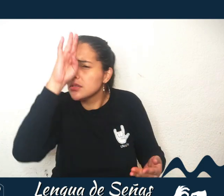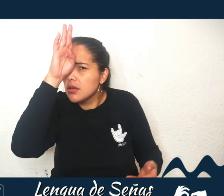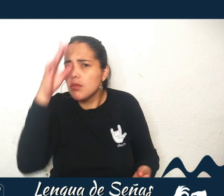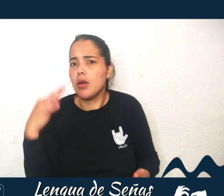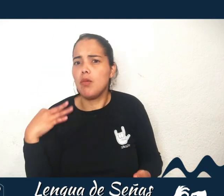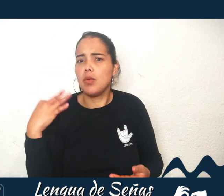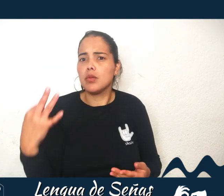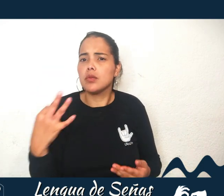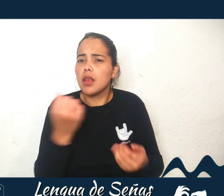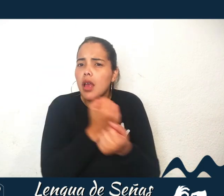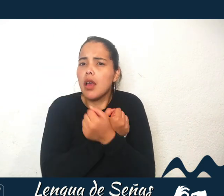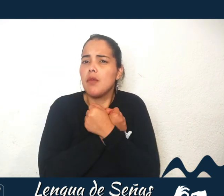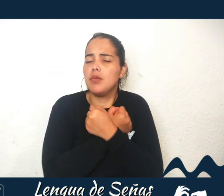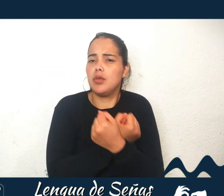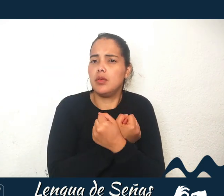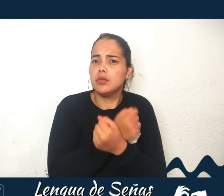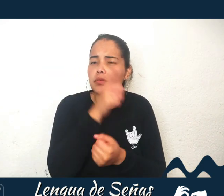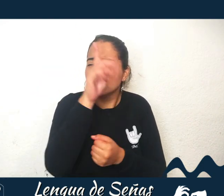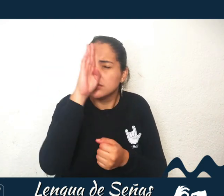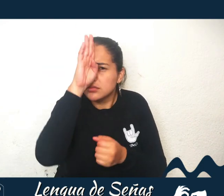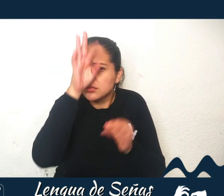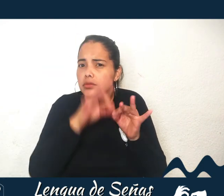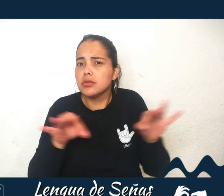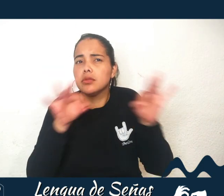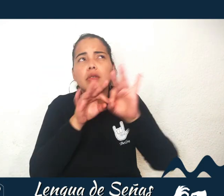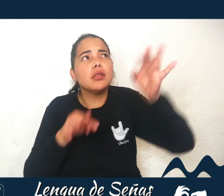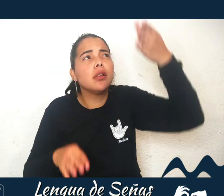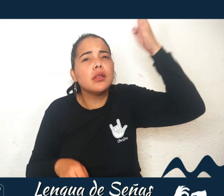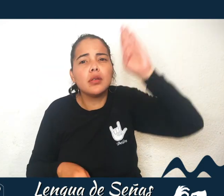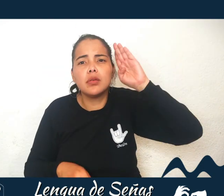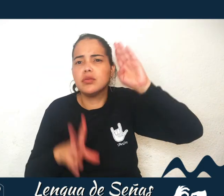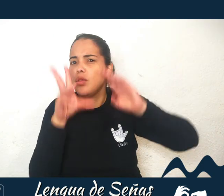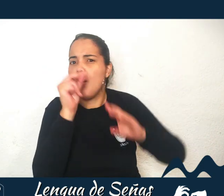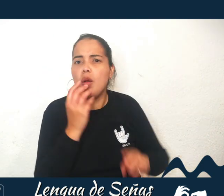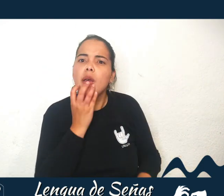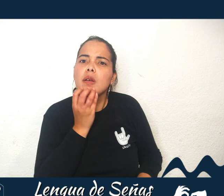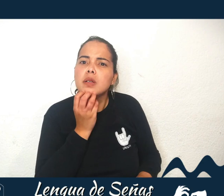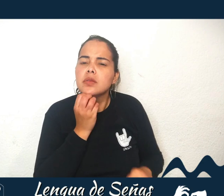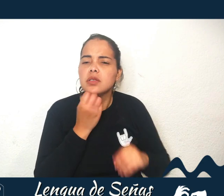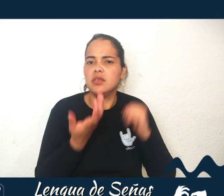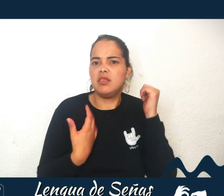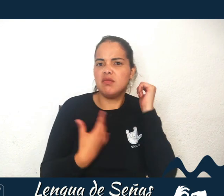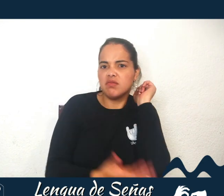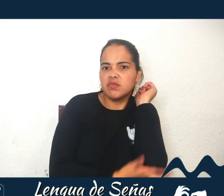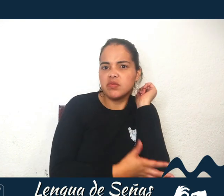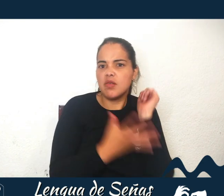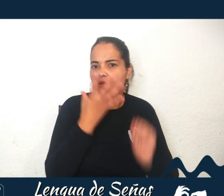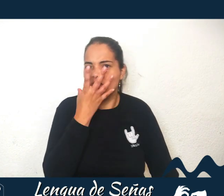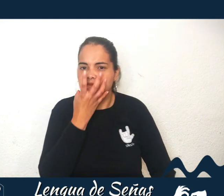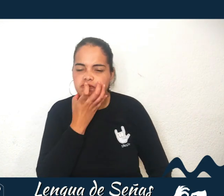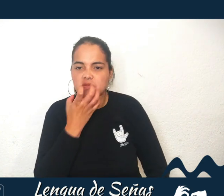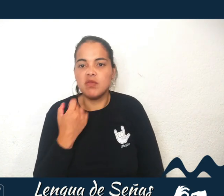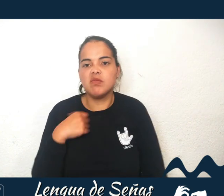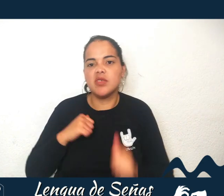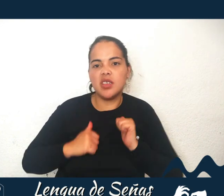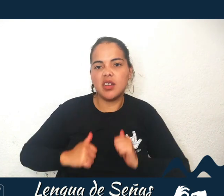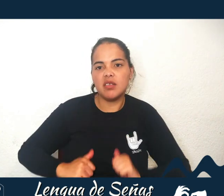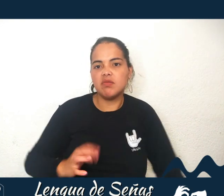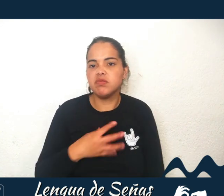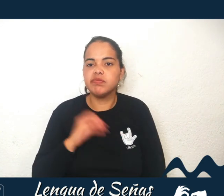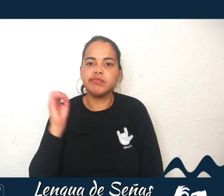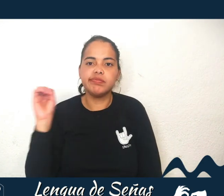todo ese análisis, al darse cuenta de que era la obra de Dios por medio de una persona entregada en favor de alguien, que